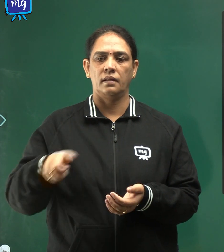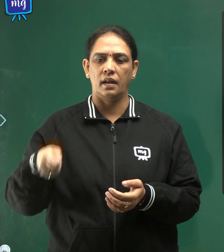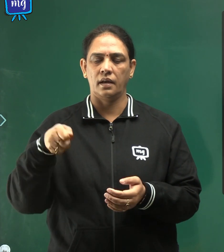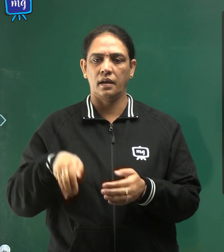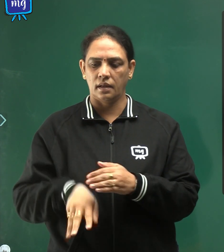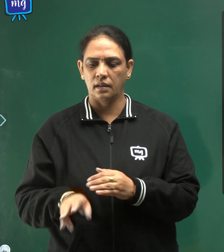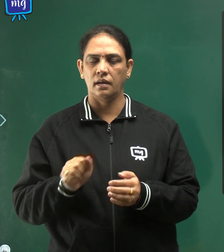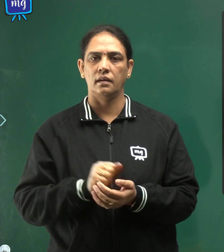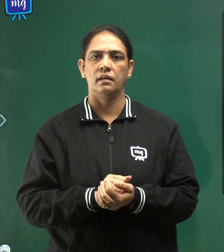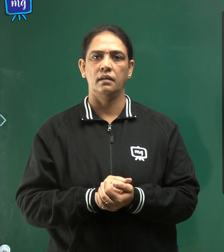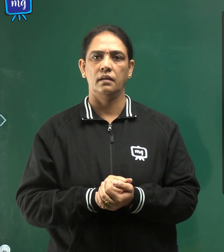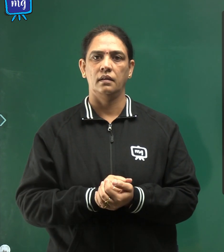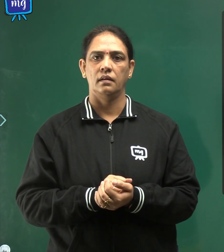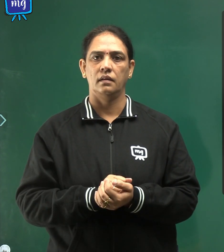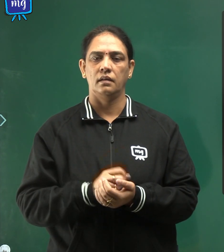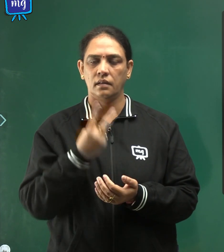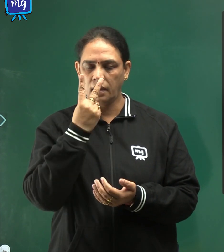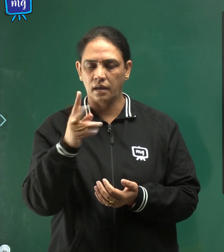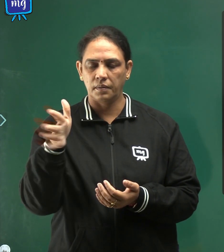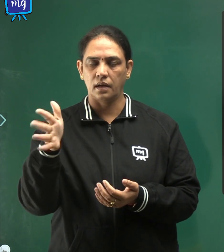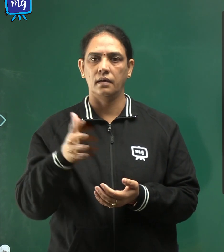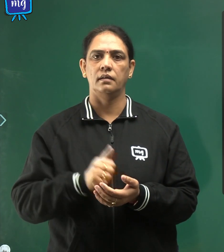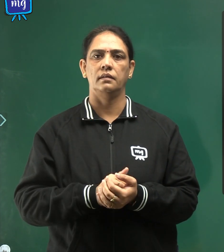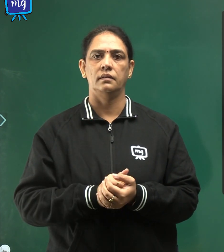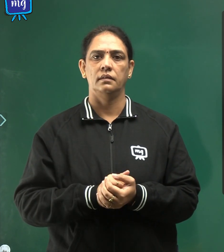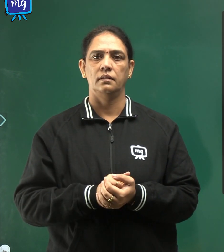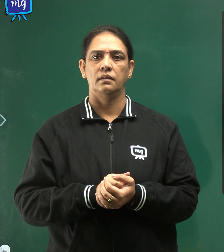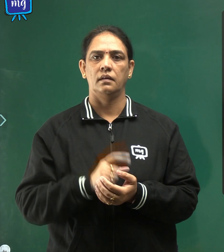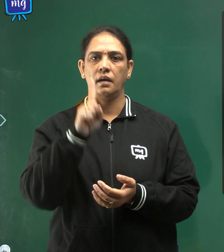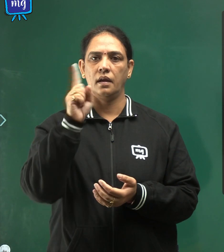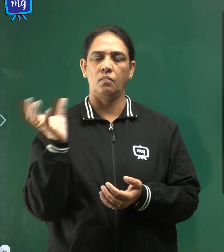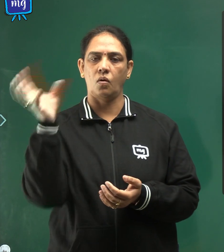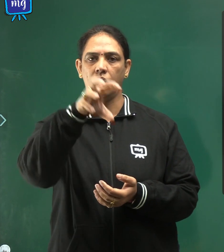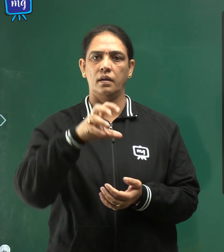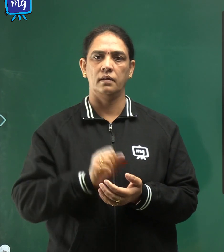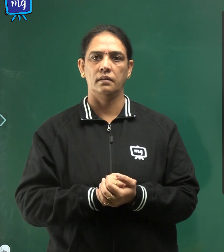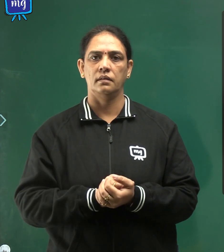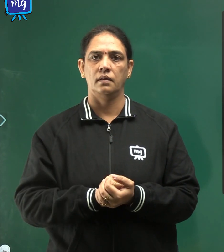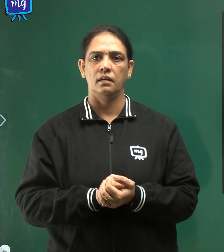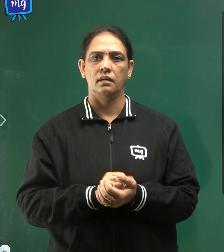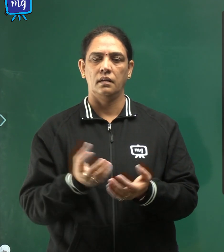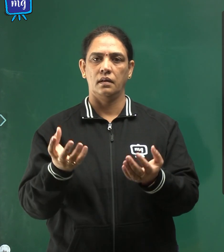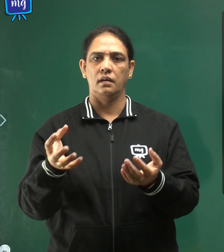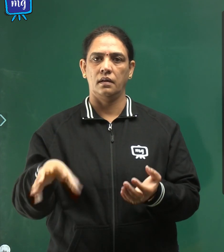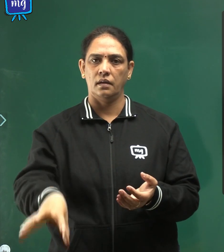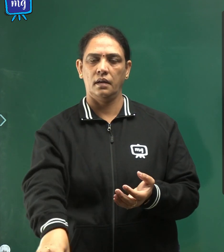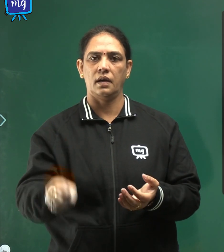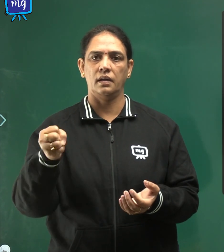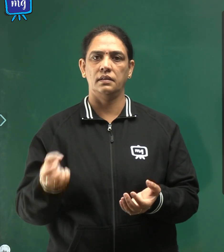अंदर से बिना देखे एक गेंद निकाली जाती है